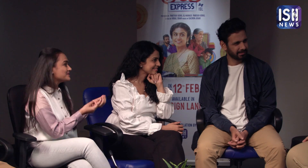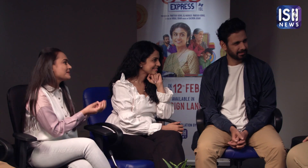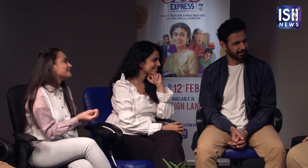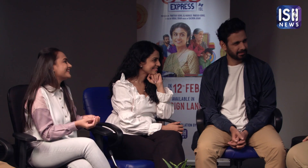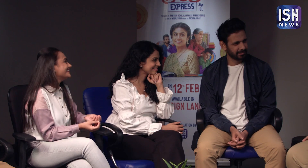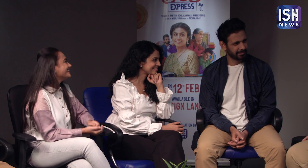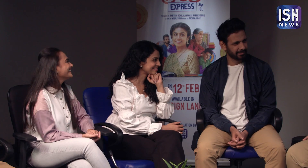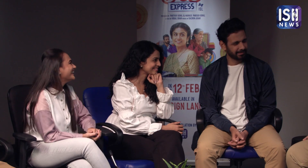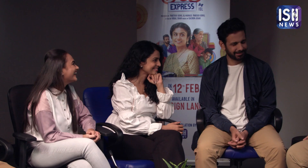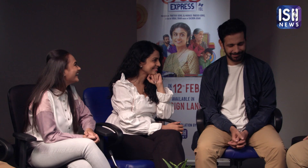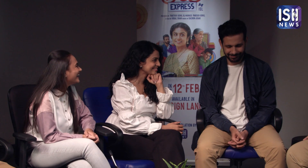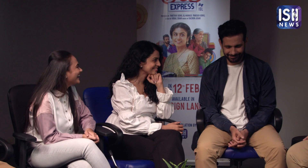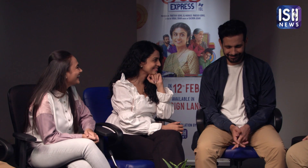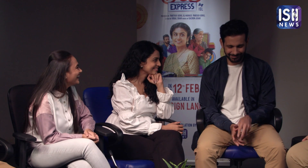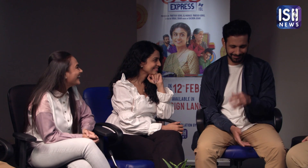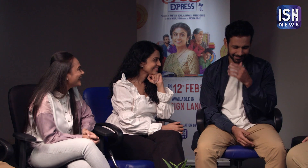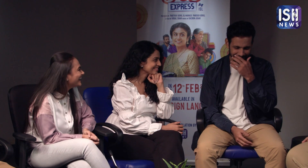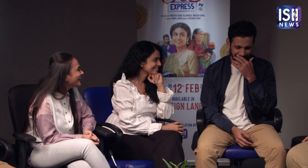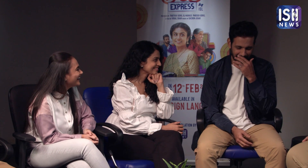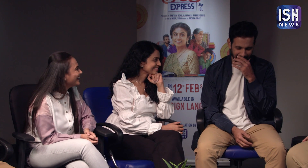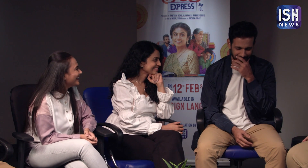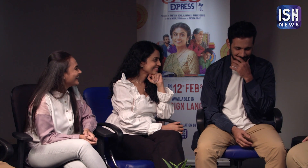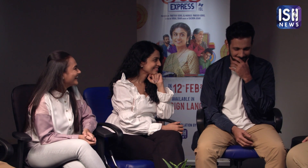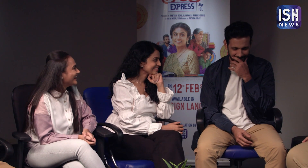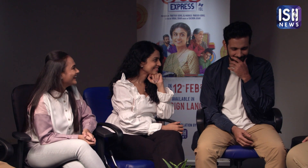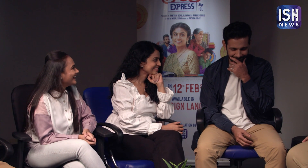सीक्रेट है, प्लीज आप बताइए।